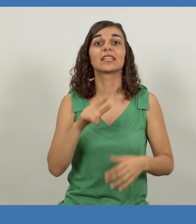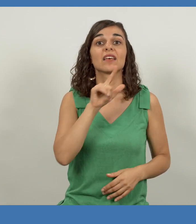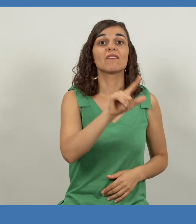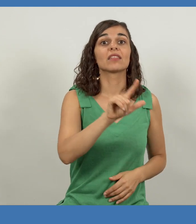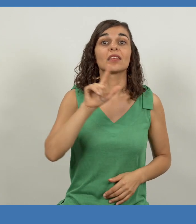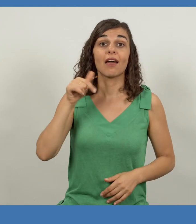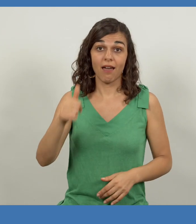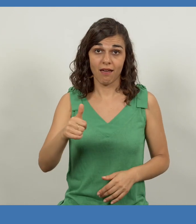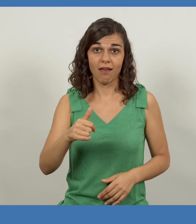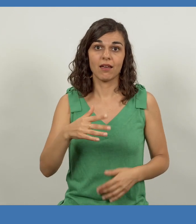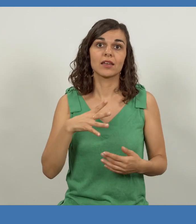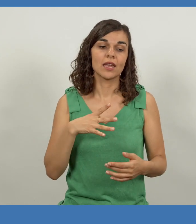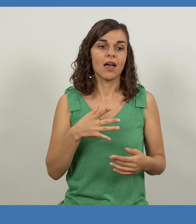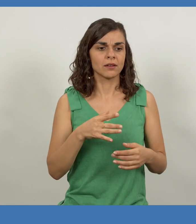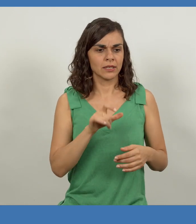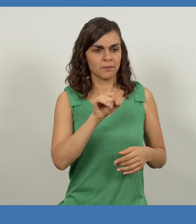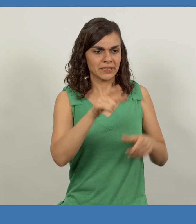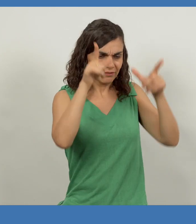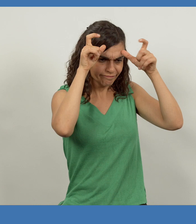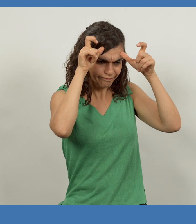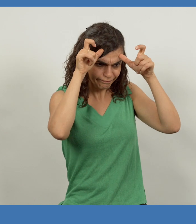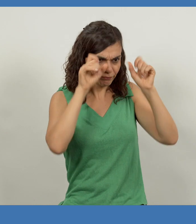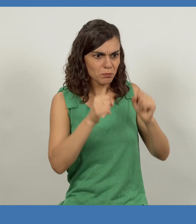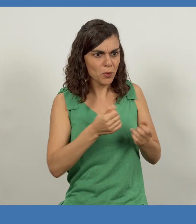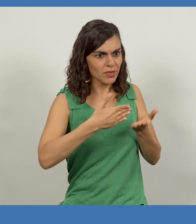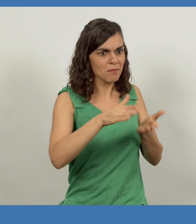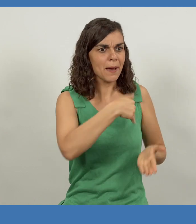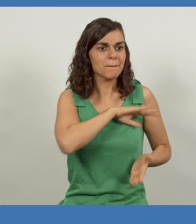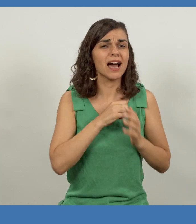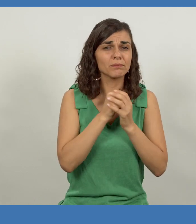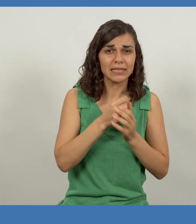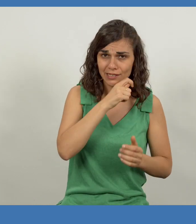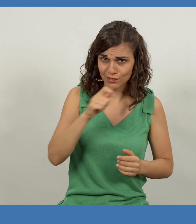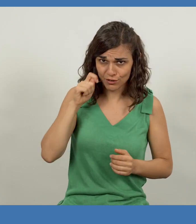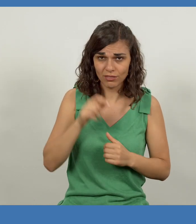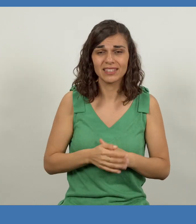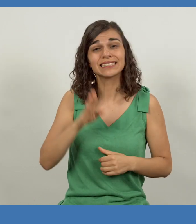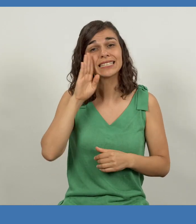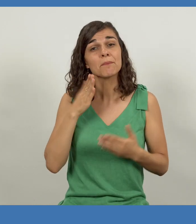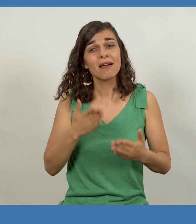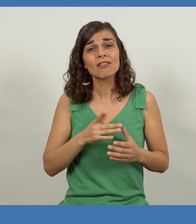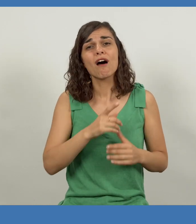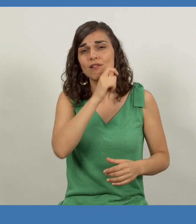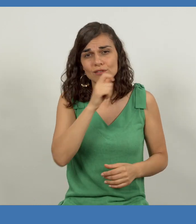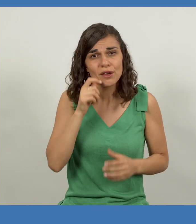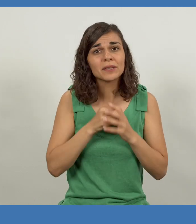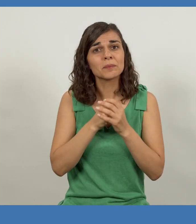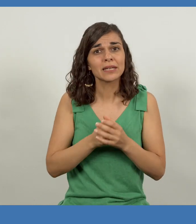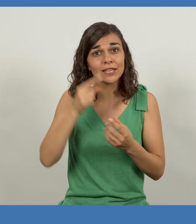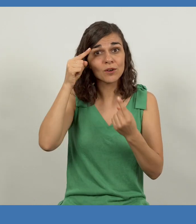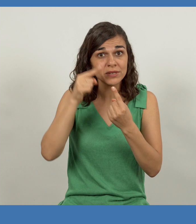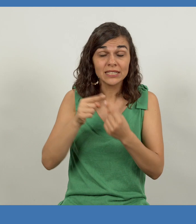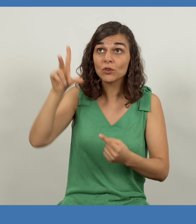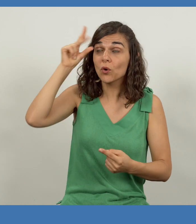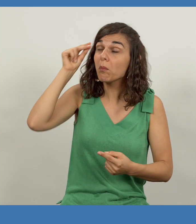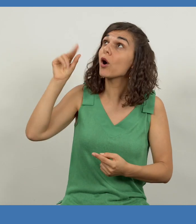maintenant, jeûnez et priez dans le but de plaire à Dieu, de comprendre sa volonté, d'être